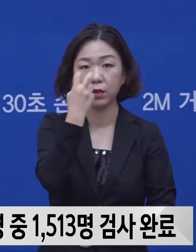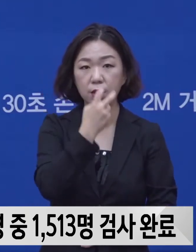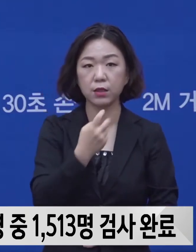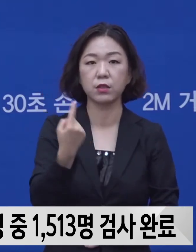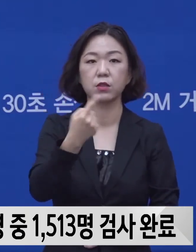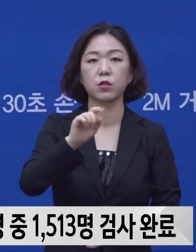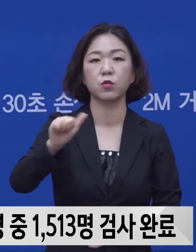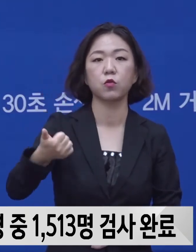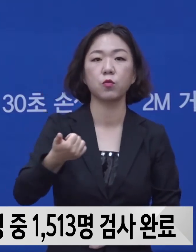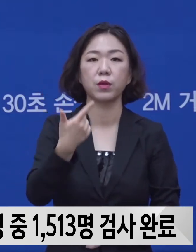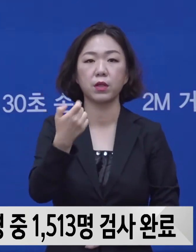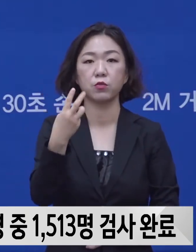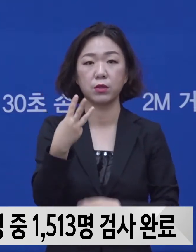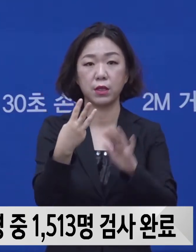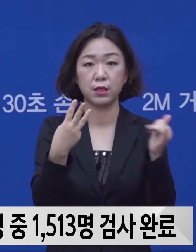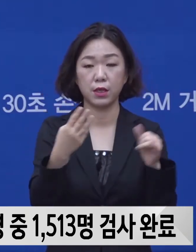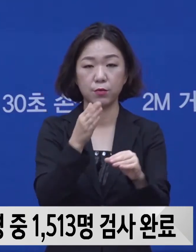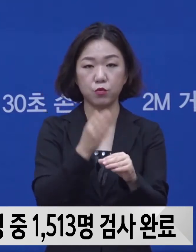1,563명 중